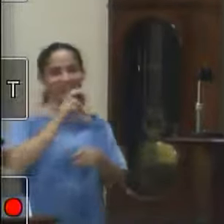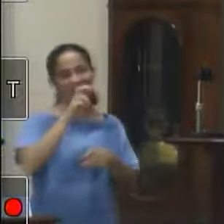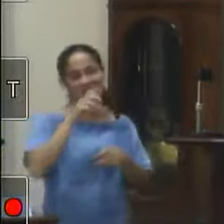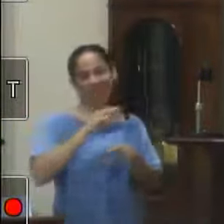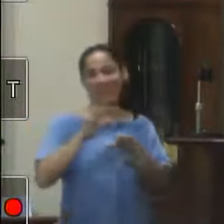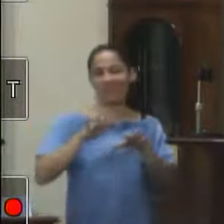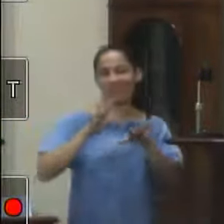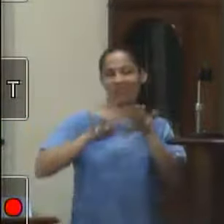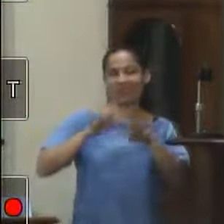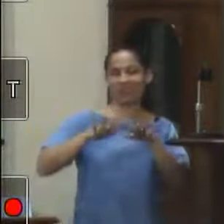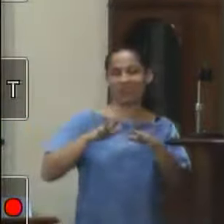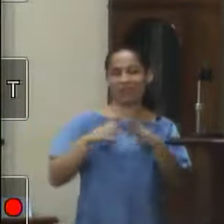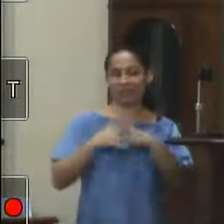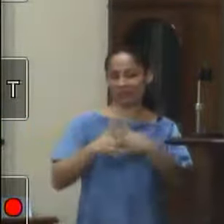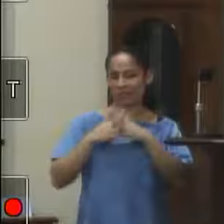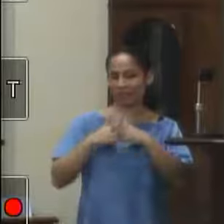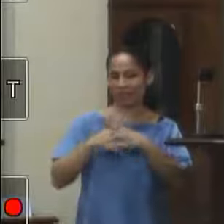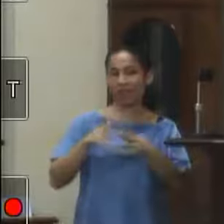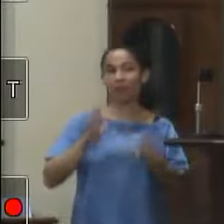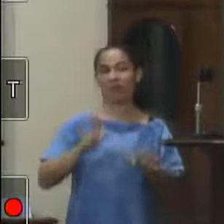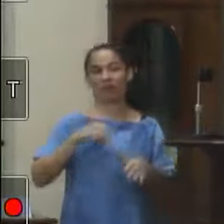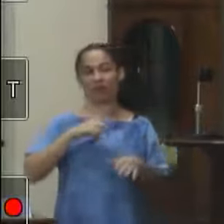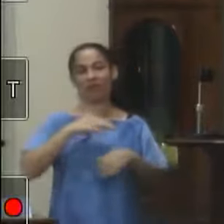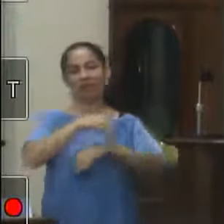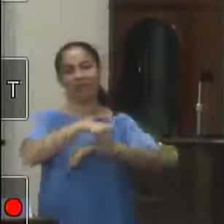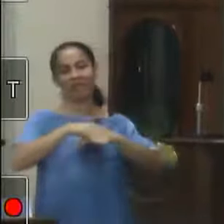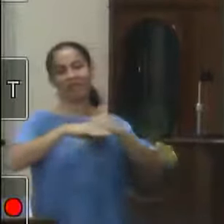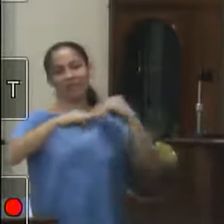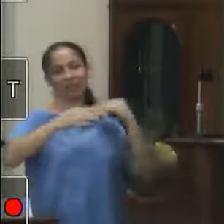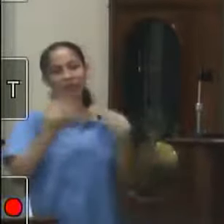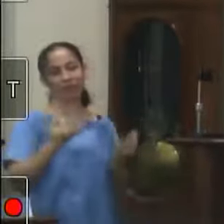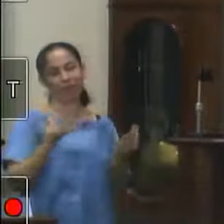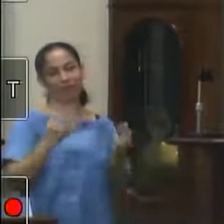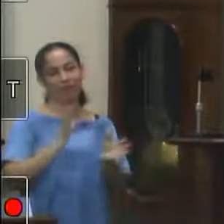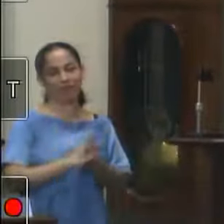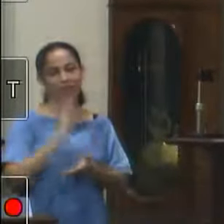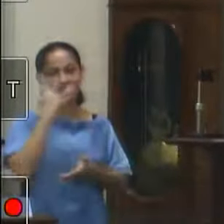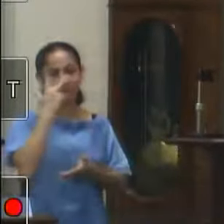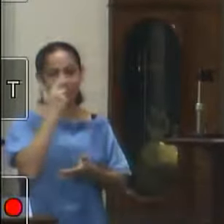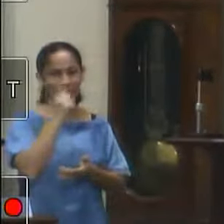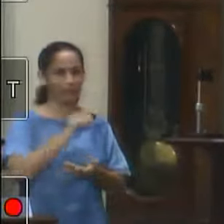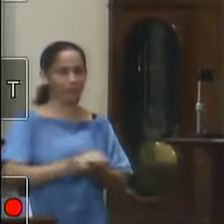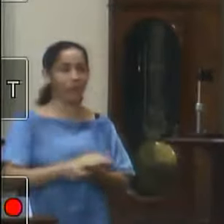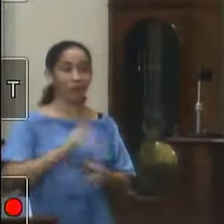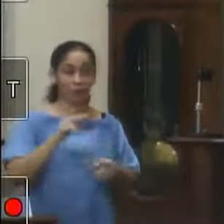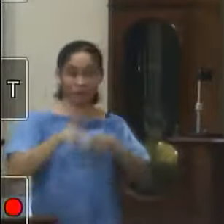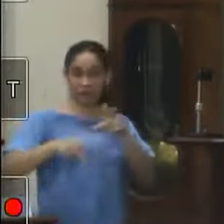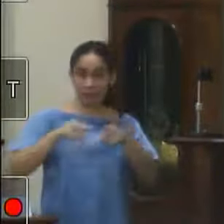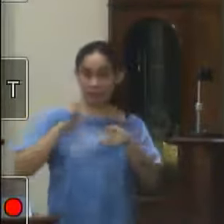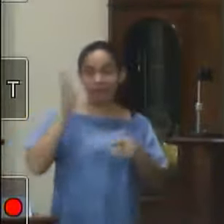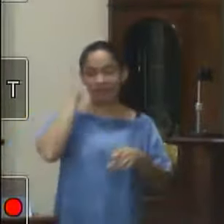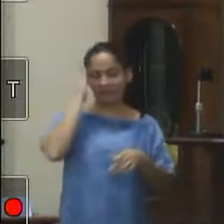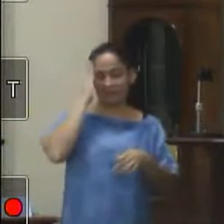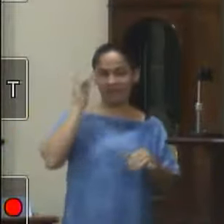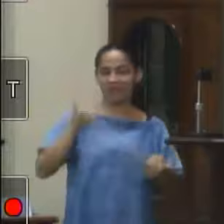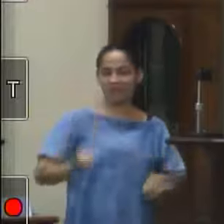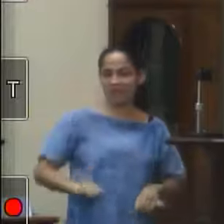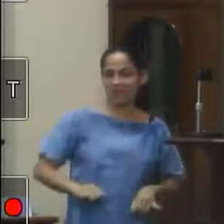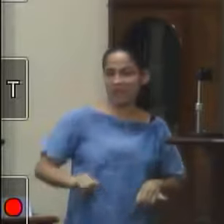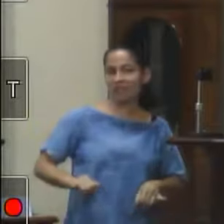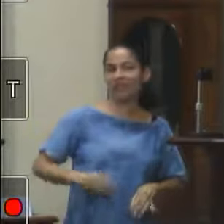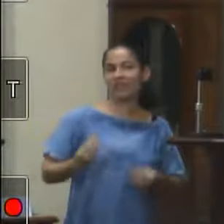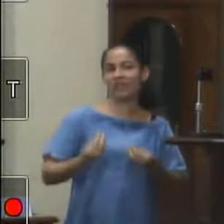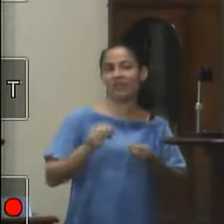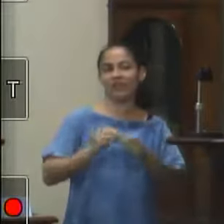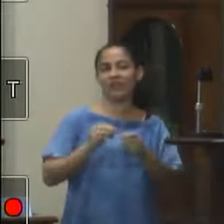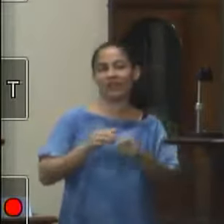um transtorno, mas está lá o asfalto, ficou bacana pra caramba. Mas aquela população sabe o quanto custou, David, o